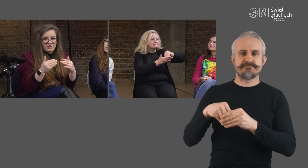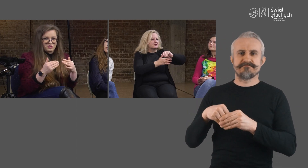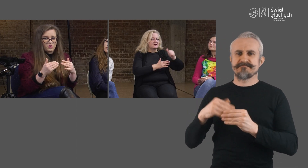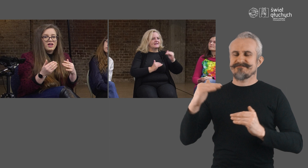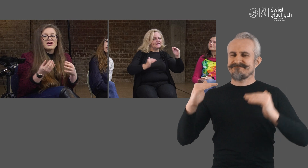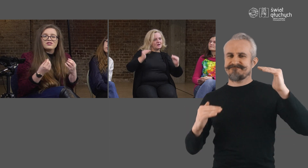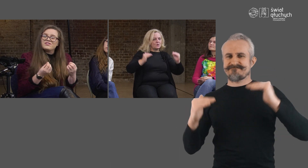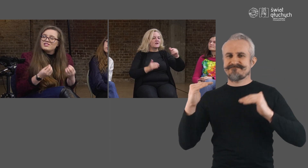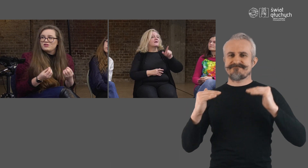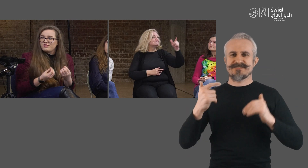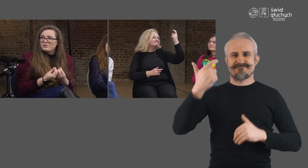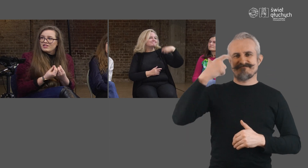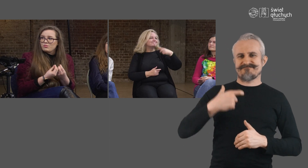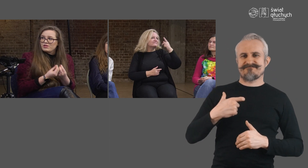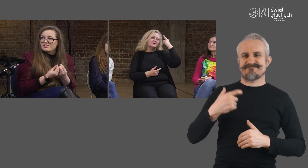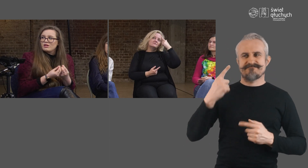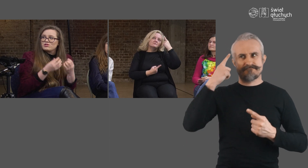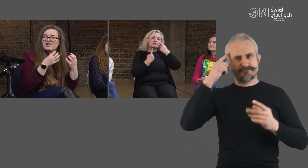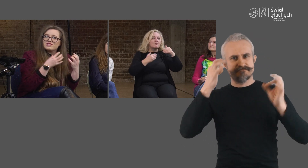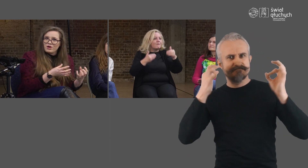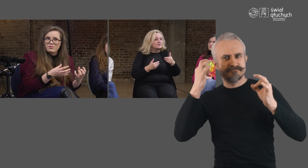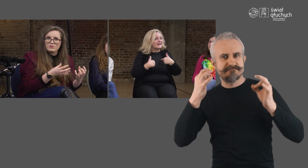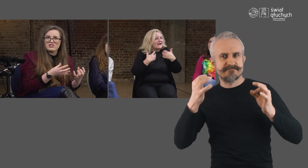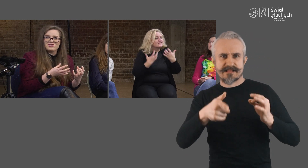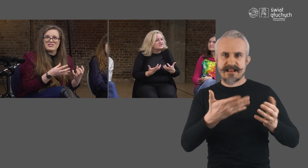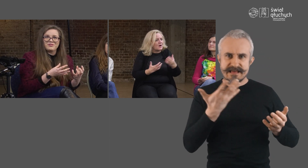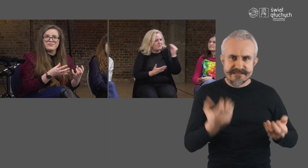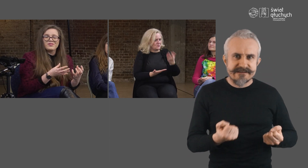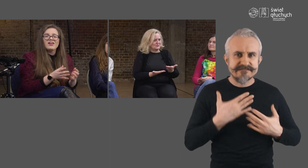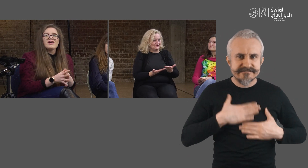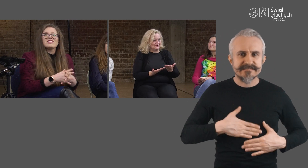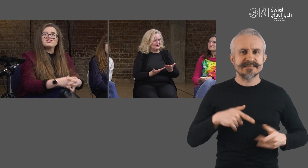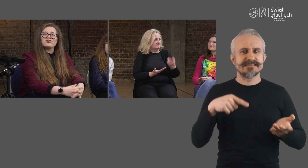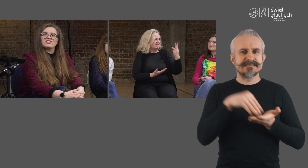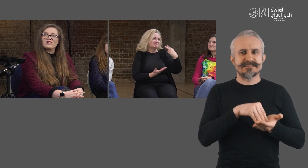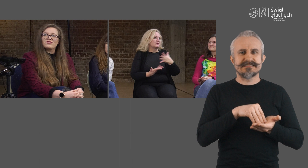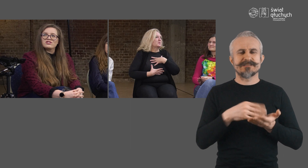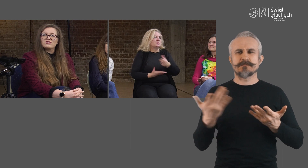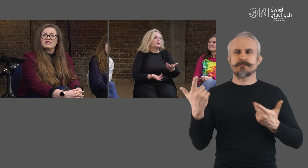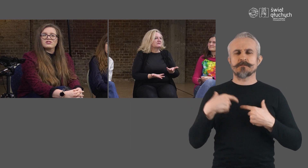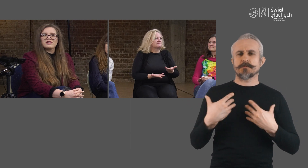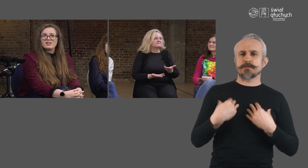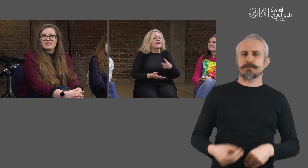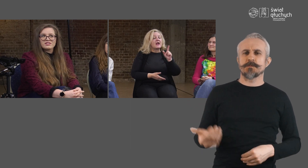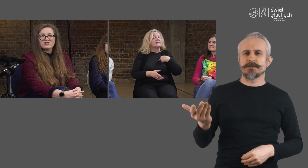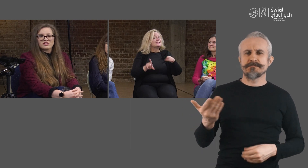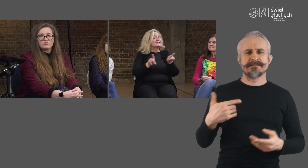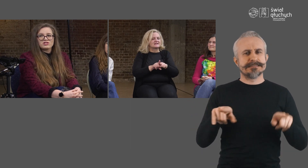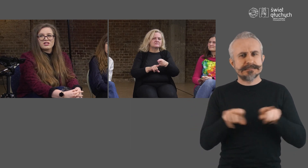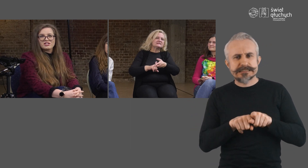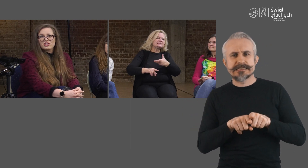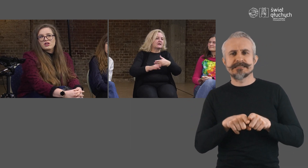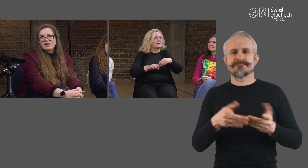się równoważyło. I on nie widział we mnie tego potencjału, że ja chciałam uczyć się. I jeszcze odnosząc się do tych